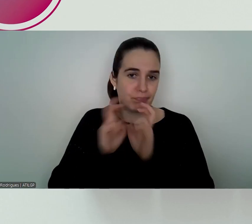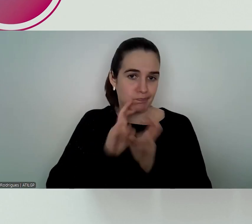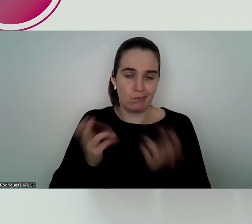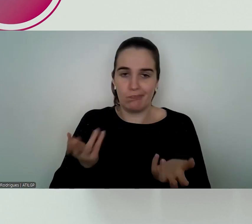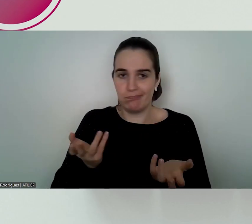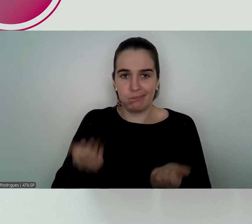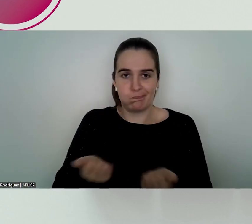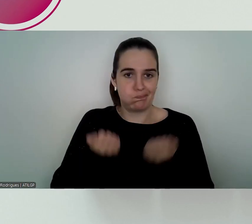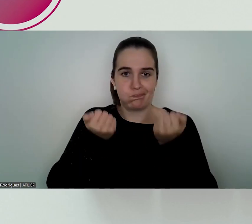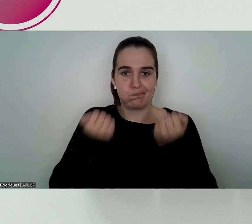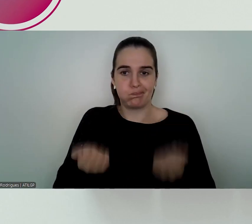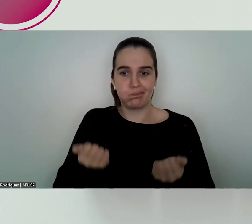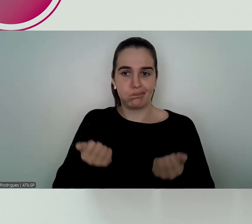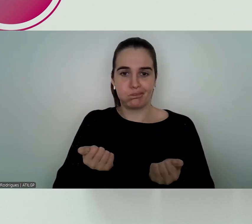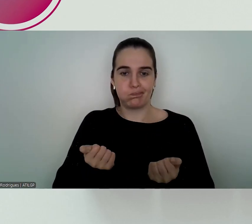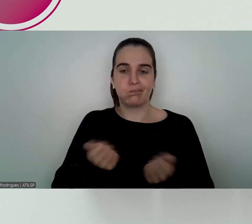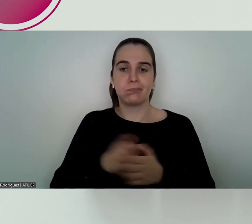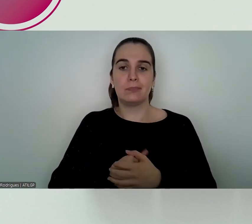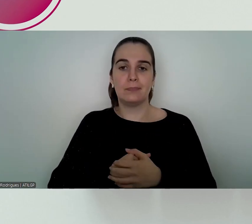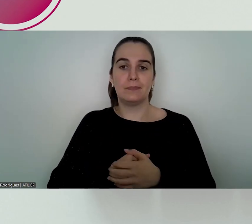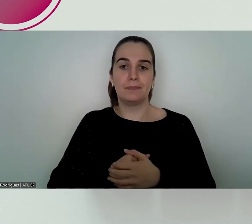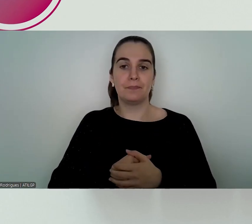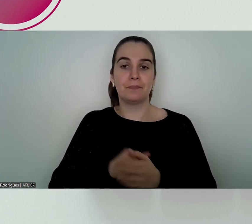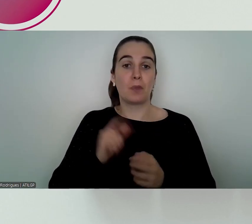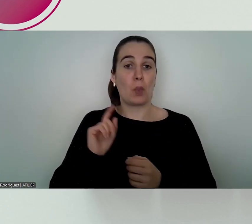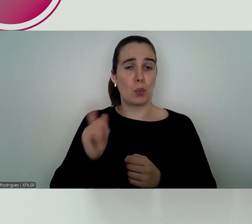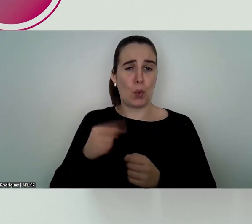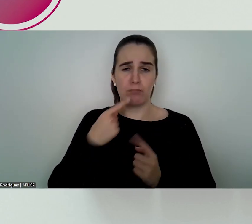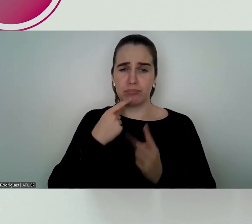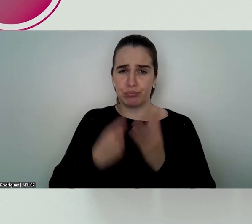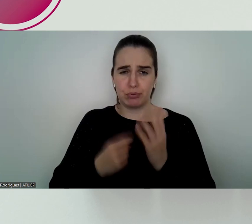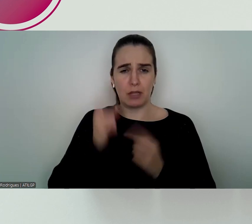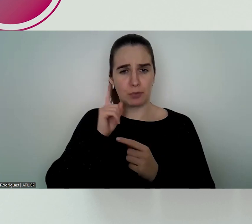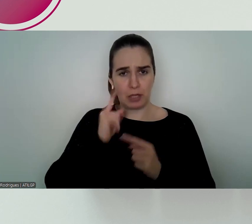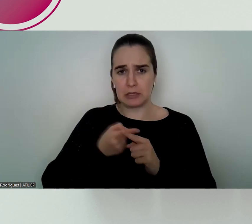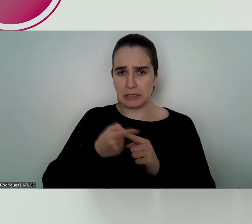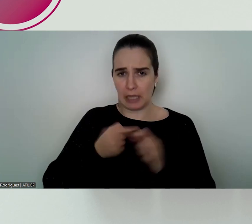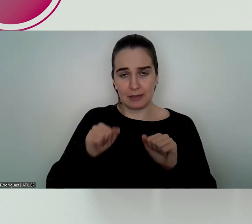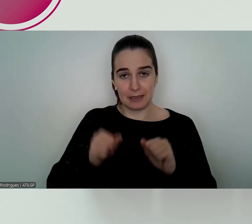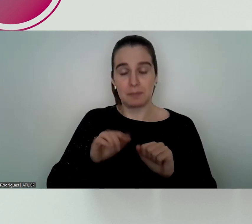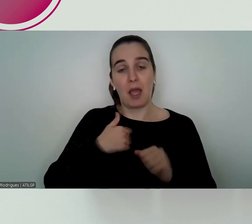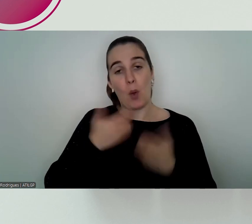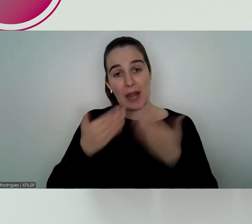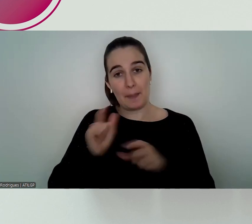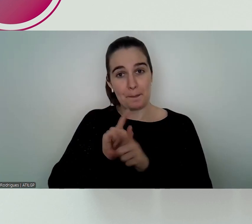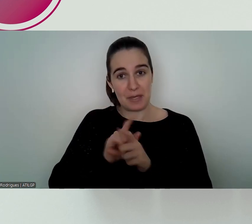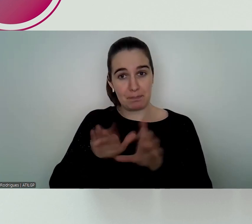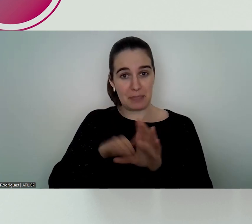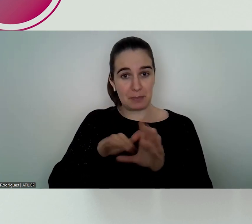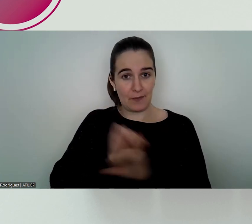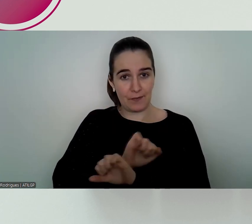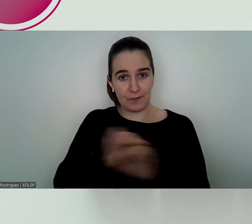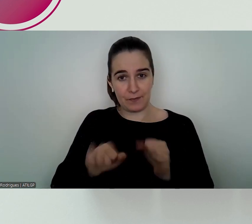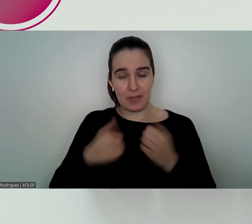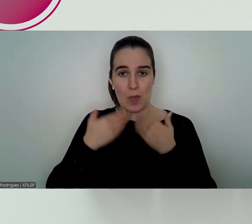a todas as questões que trouxeram, e todas elas, de facto, muito relevantes e muito interessantes, mas agradecer a participação e agradecer todas as